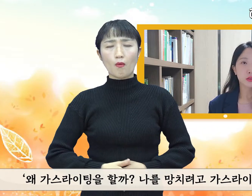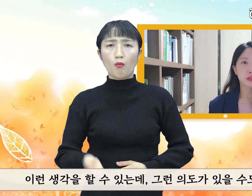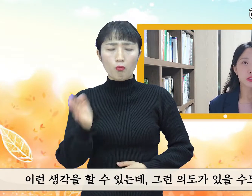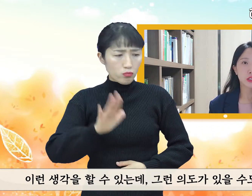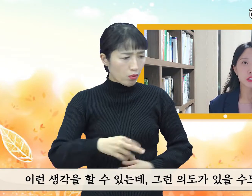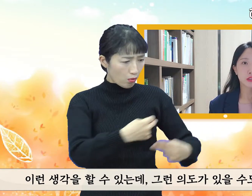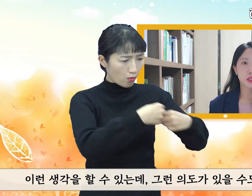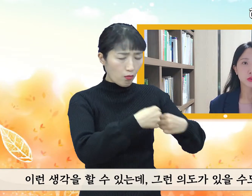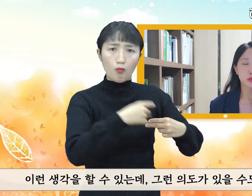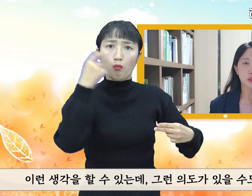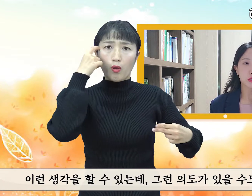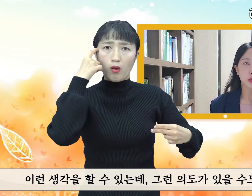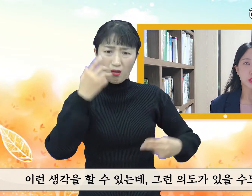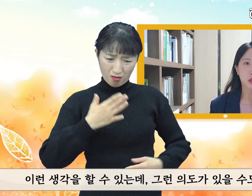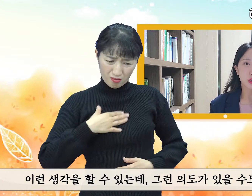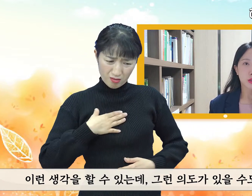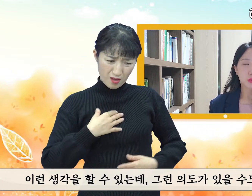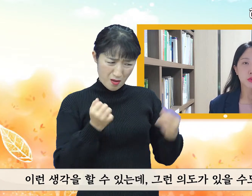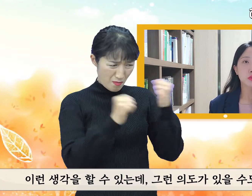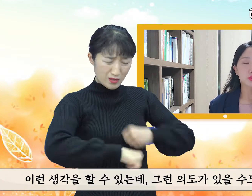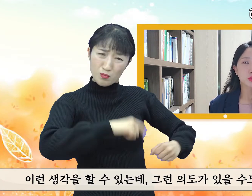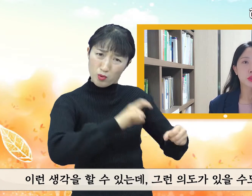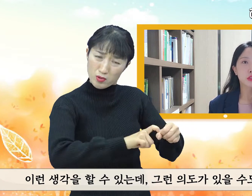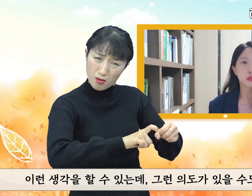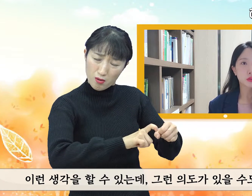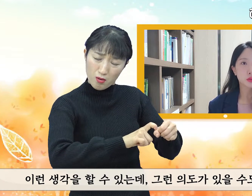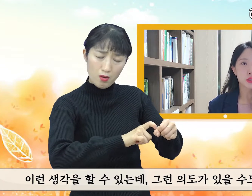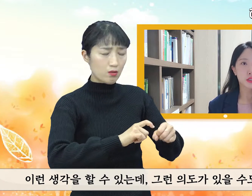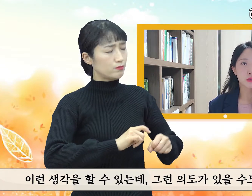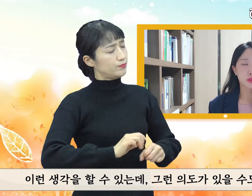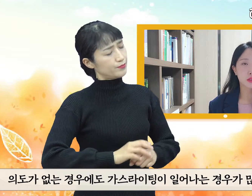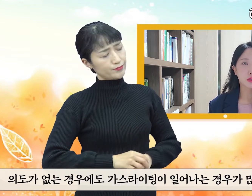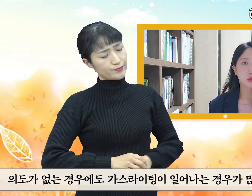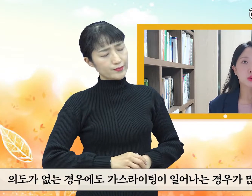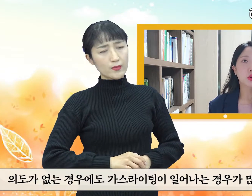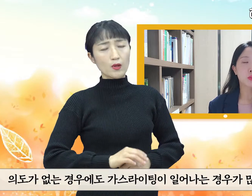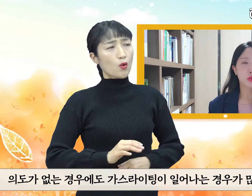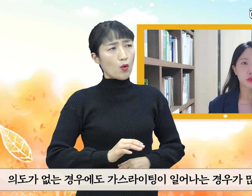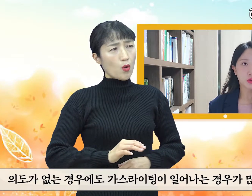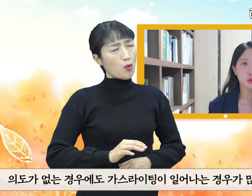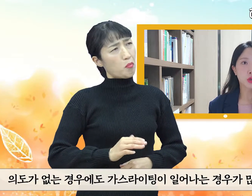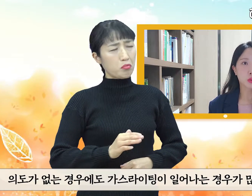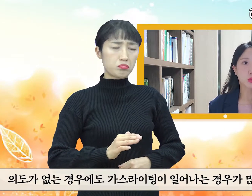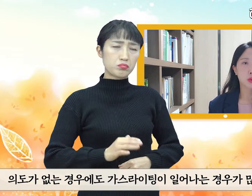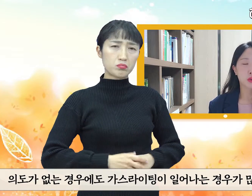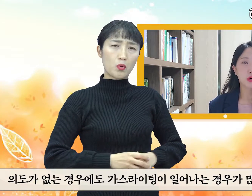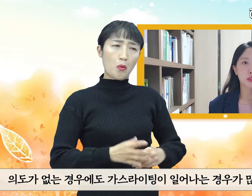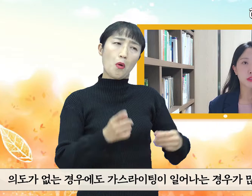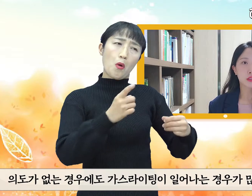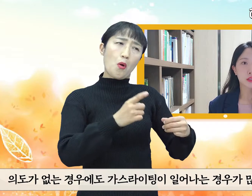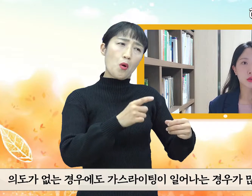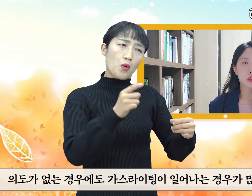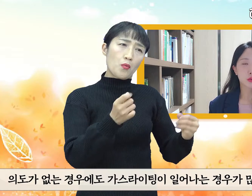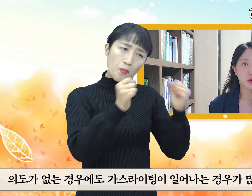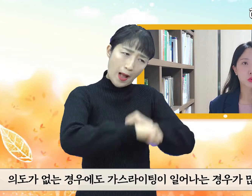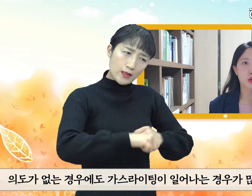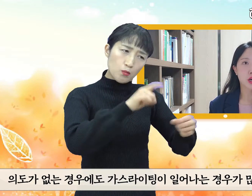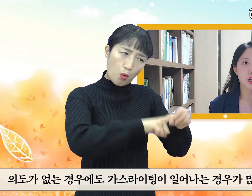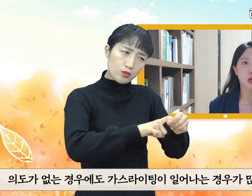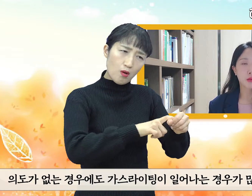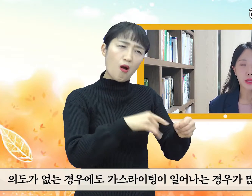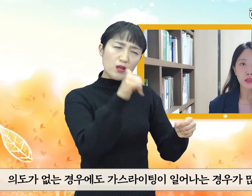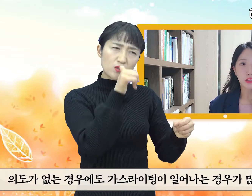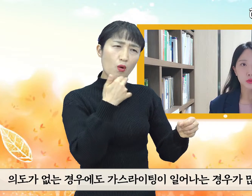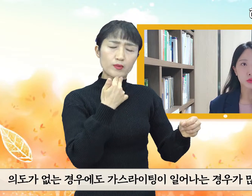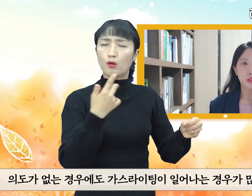하나? 이런 이제 생각을 할 수가 있는데, 뭐 그런 의도가 있을 수도 있겠지만 의도가 없는 경우에도 이런 가스라이팅이 일어나는